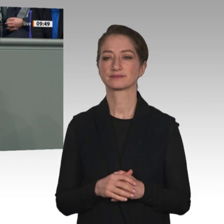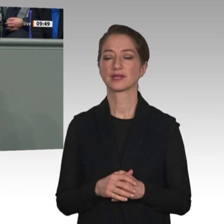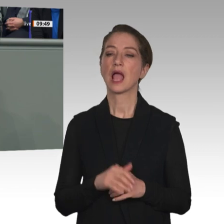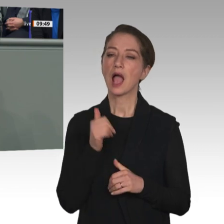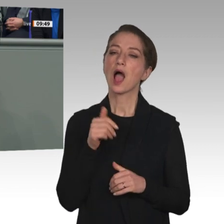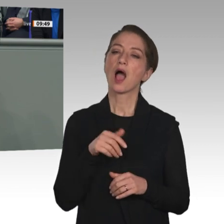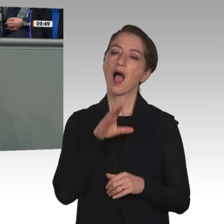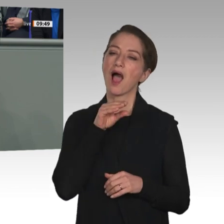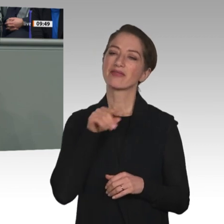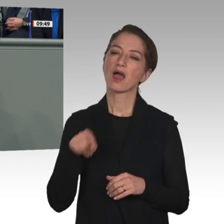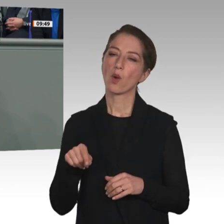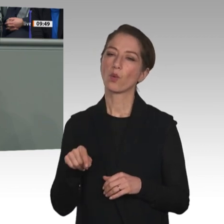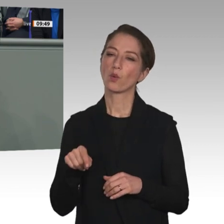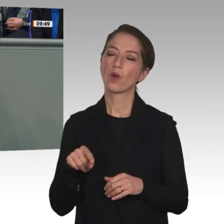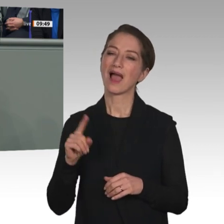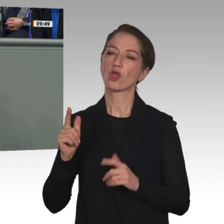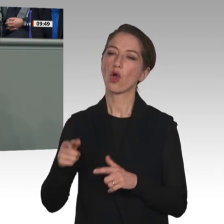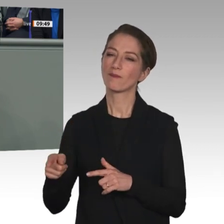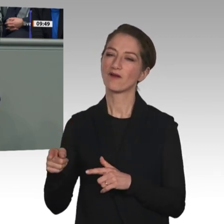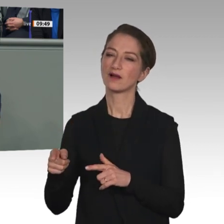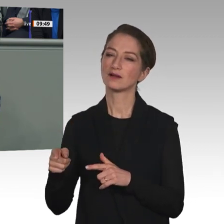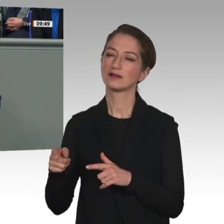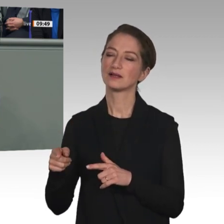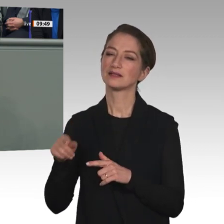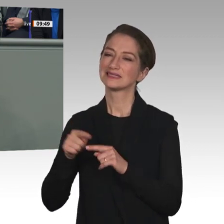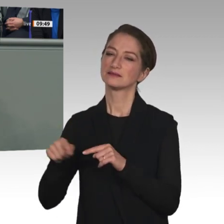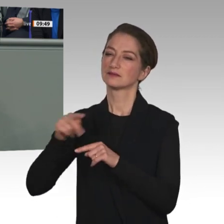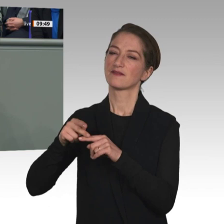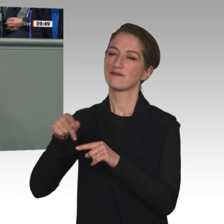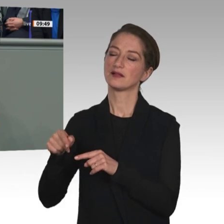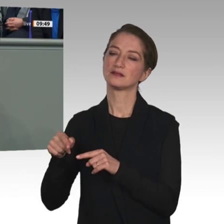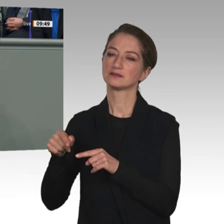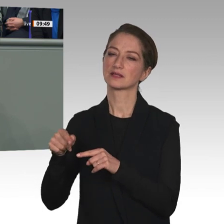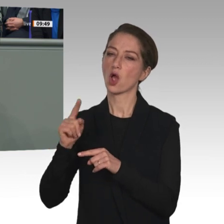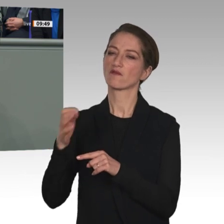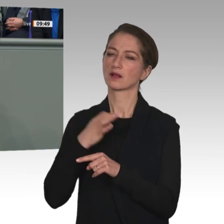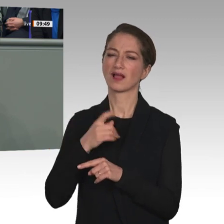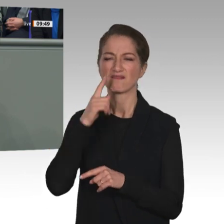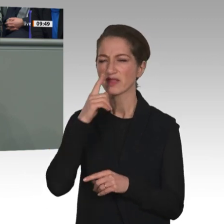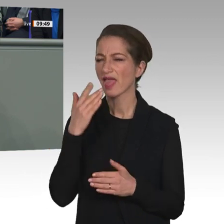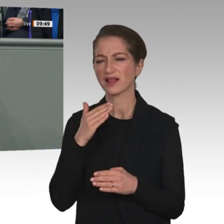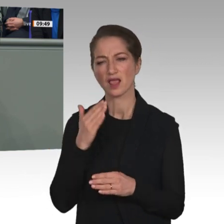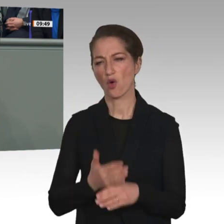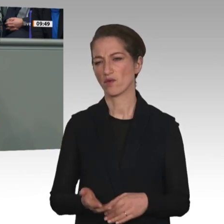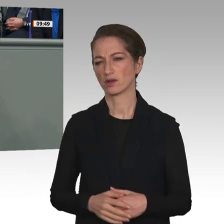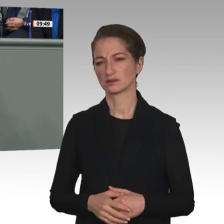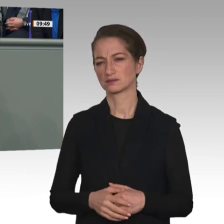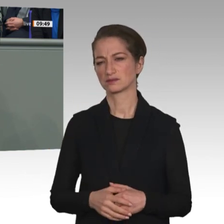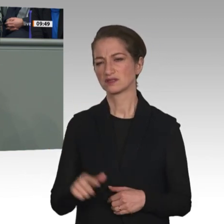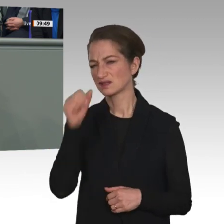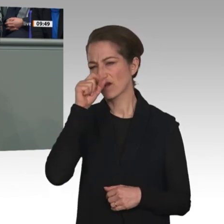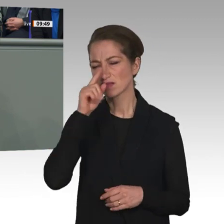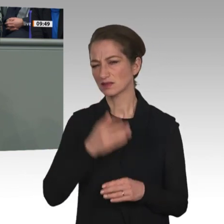Wann hört dieser Wahnsinn auf? Wie lange noch müssen Menschen sterben, weil sie Muslimen oder sind oder